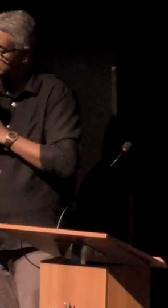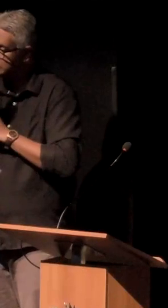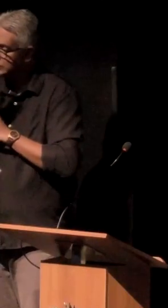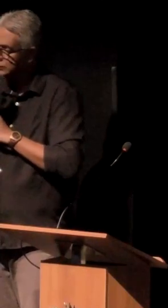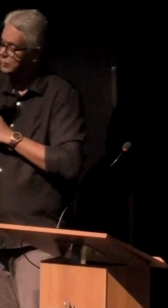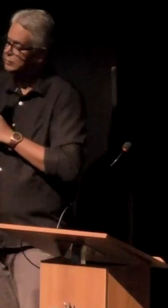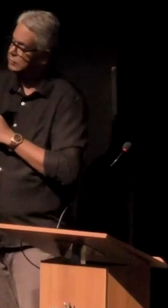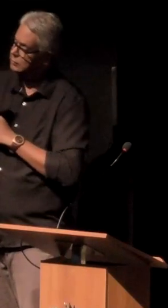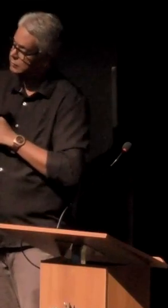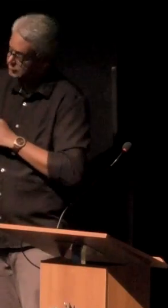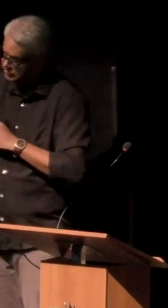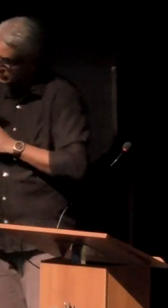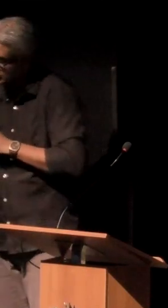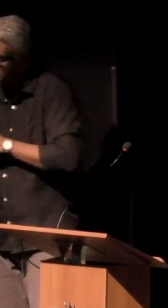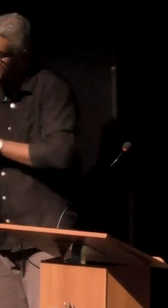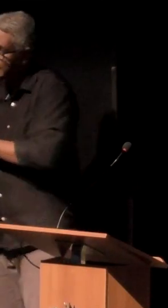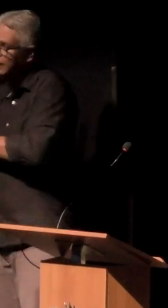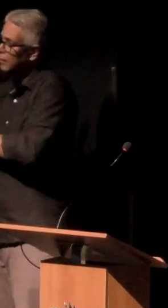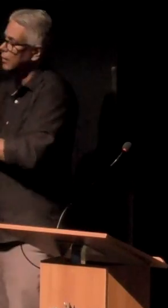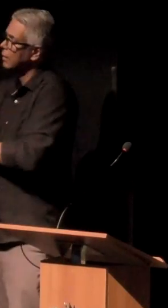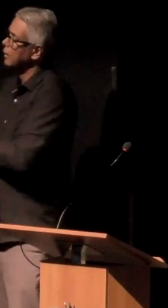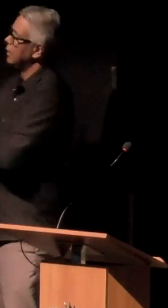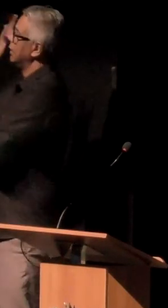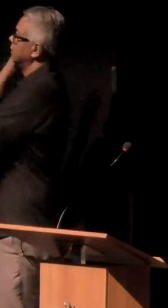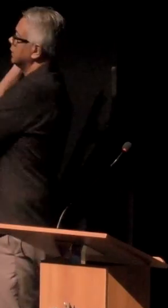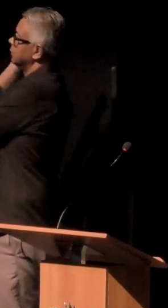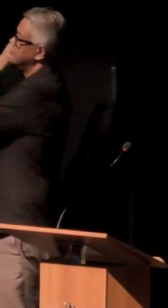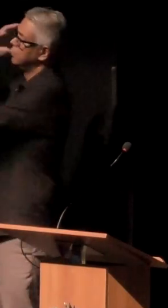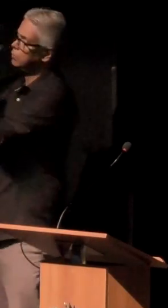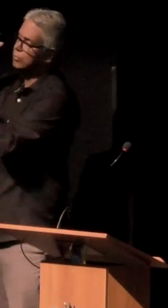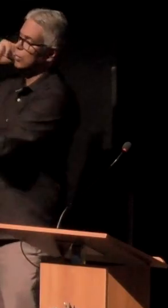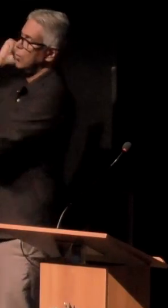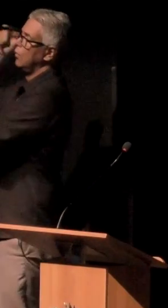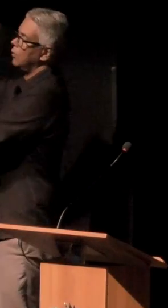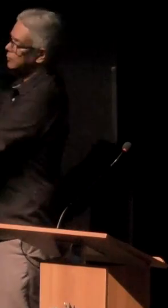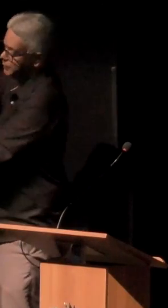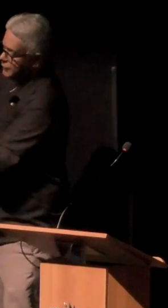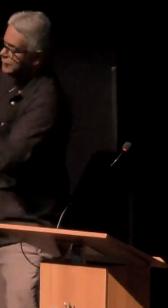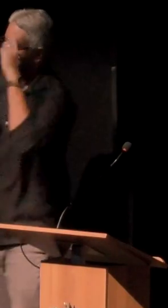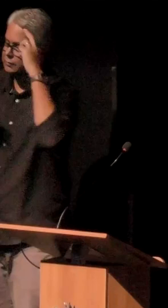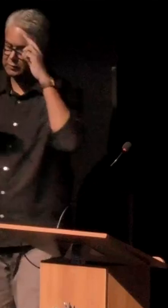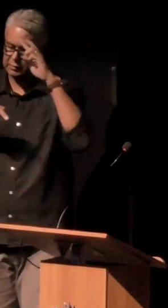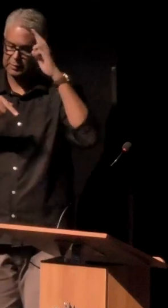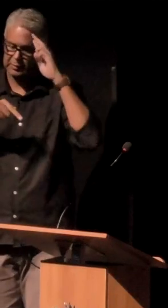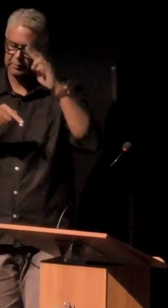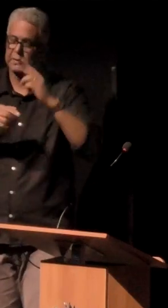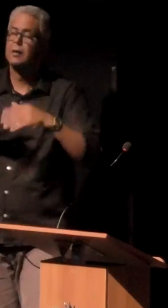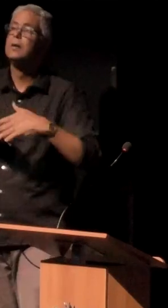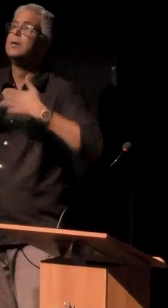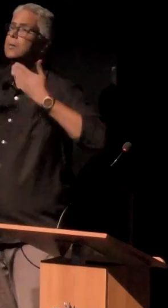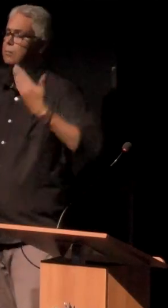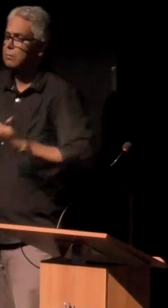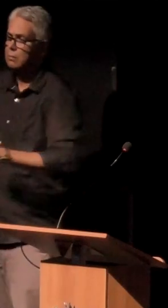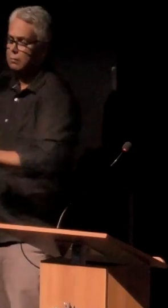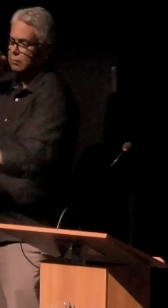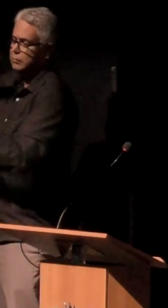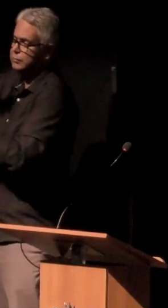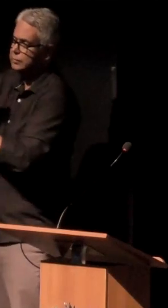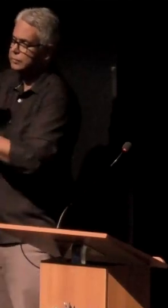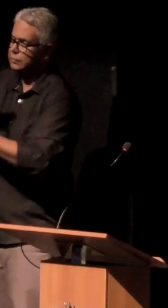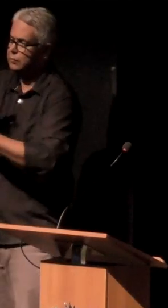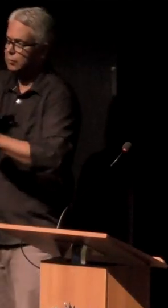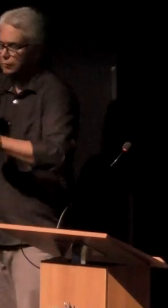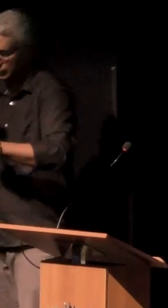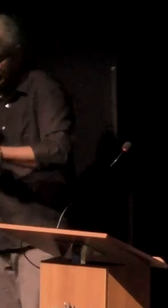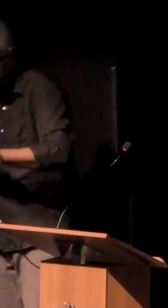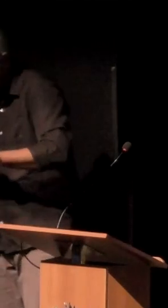gente precisa resgatar lá primeiro Qual é o objetivo do nosso finais né relembrar Qual é esse objetivo né O piá ele